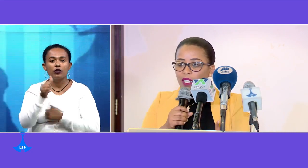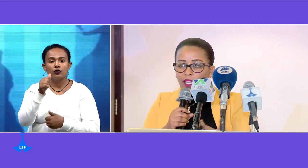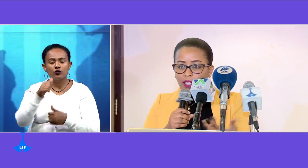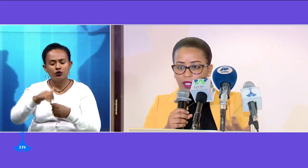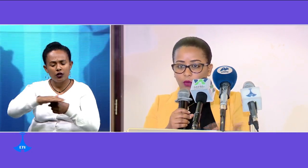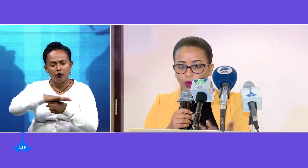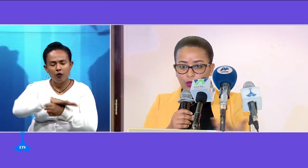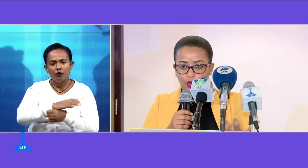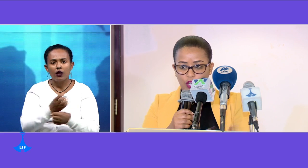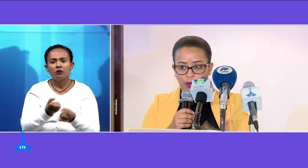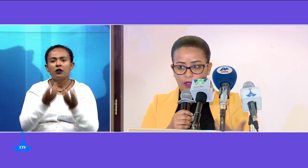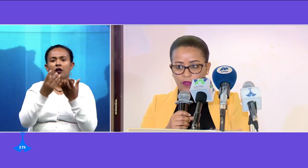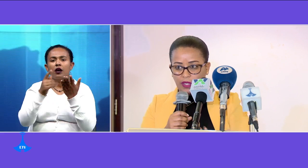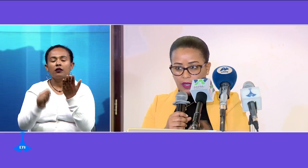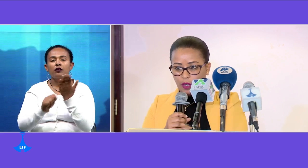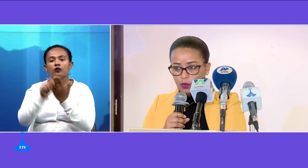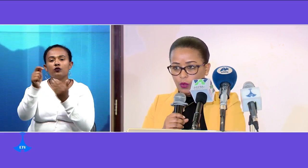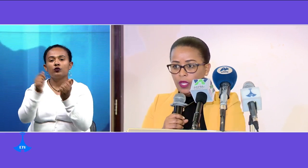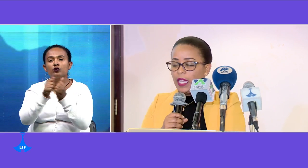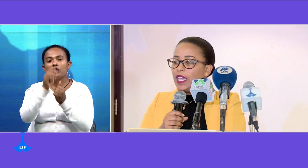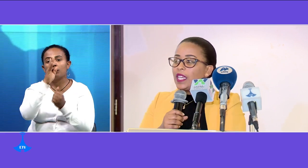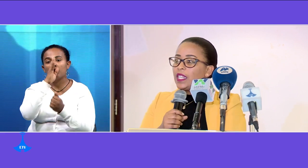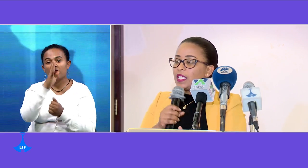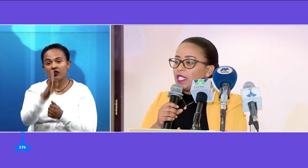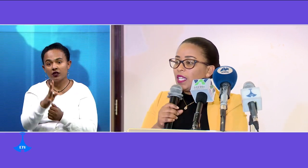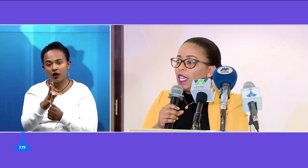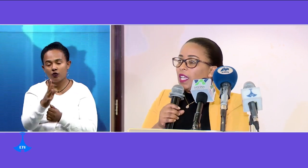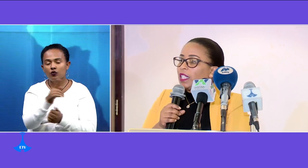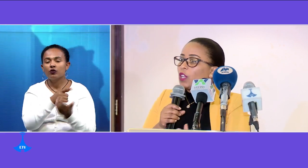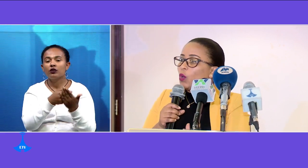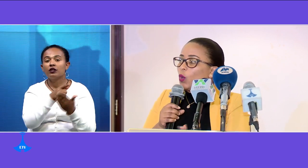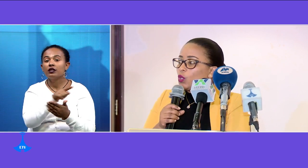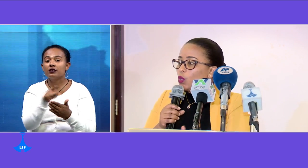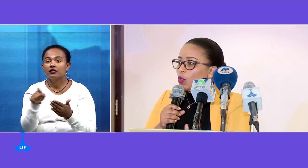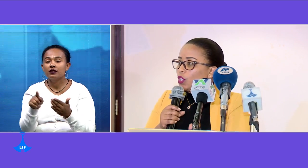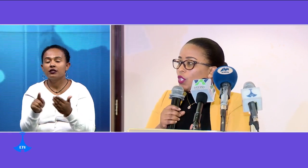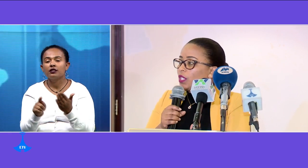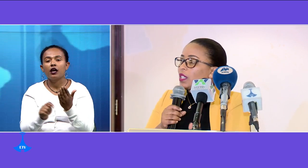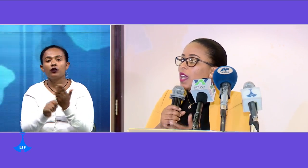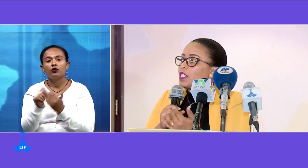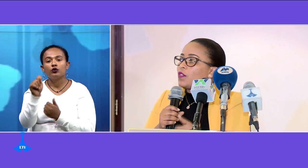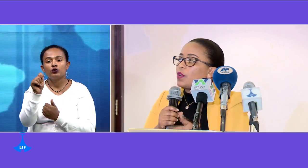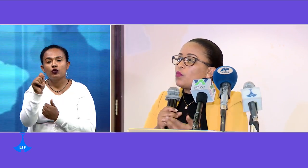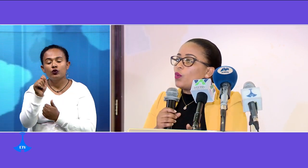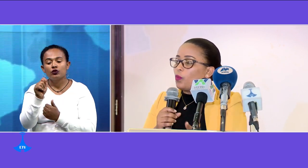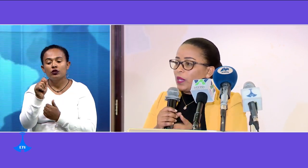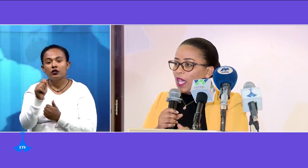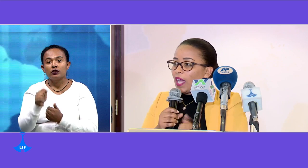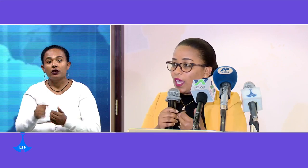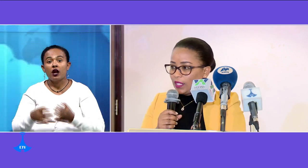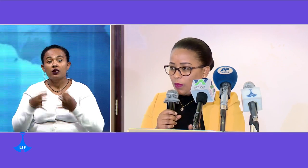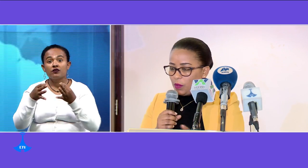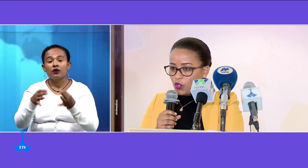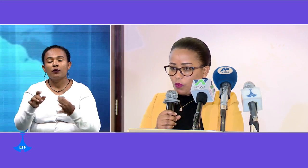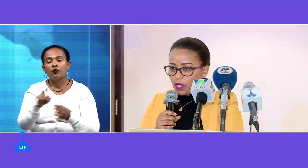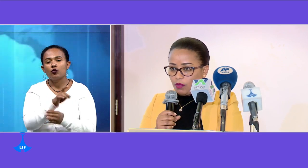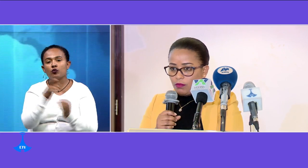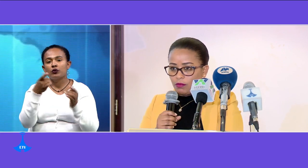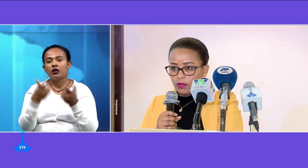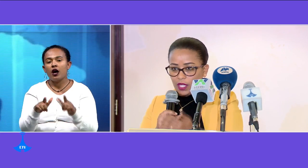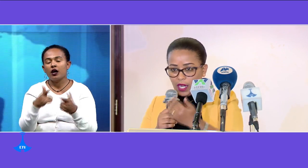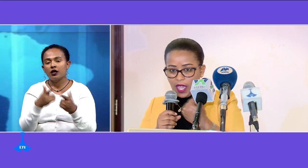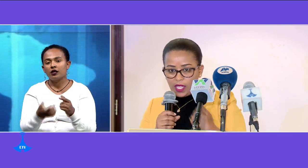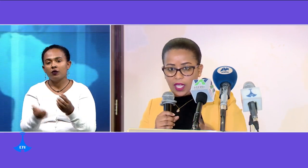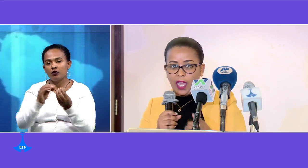ለመሙላት በርካታ ቴክኖሎጂዎች አብረው ይፈጠራሉ እነዚህ ቴክኖሎጂዎች ትራንስፈር የሚሆኑበት አጋጣሚም ጭምር